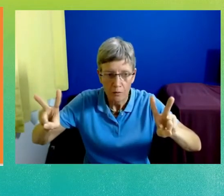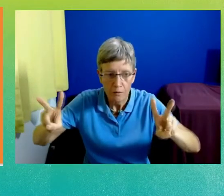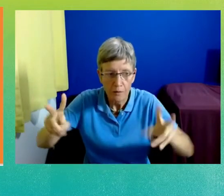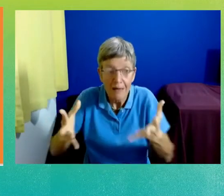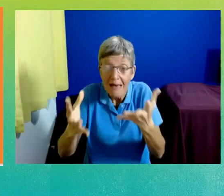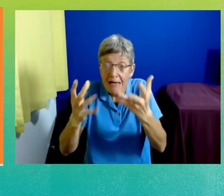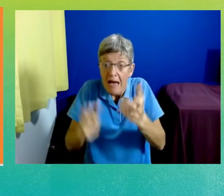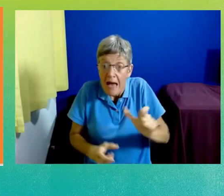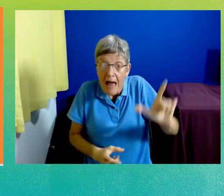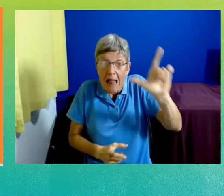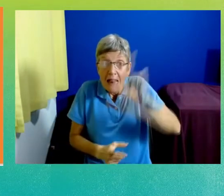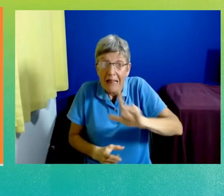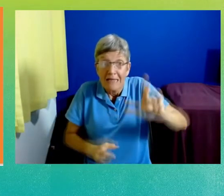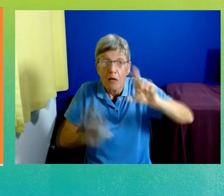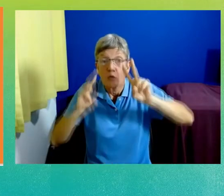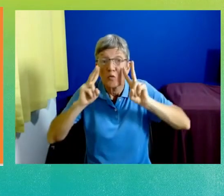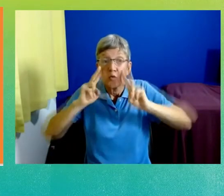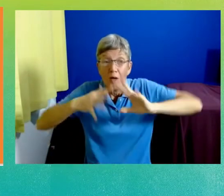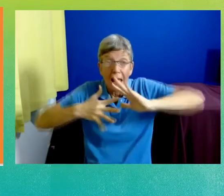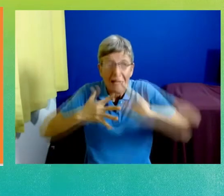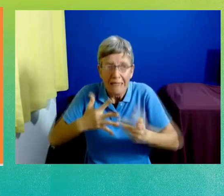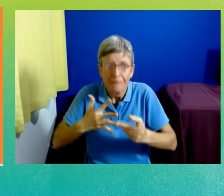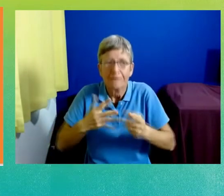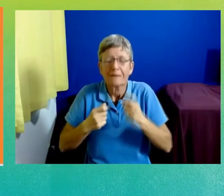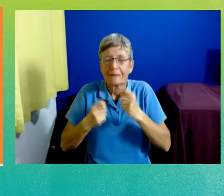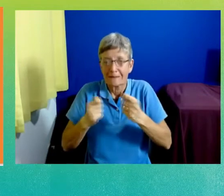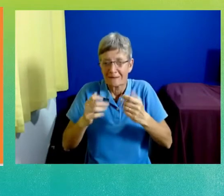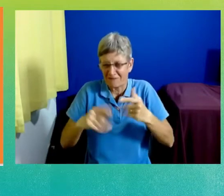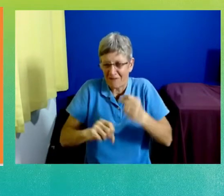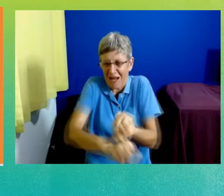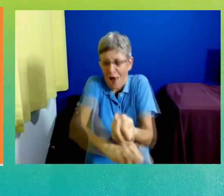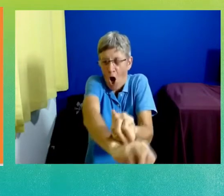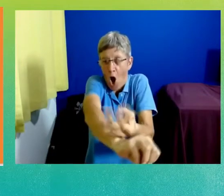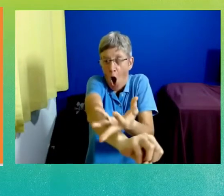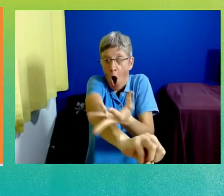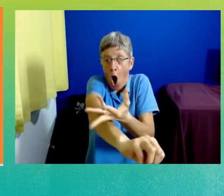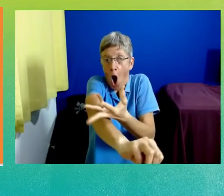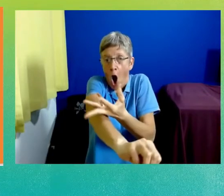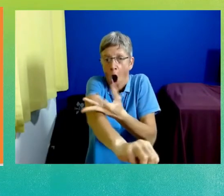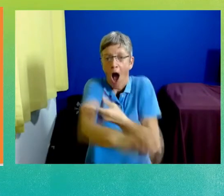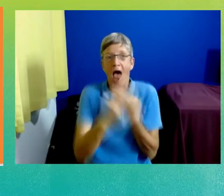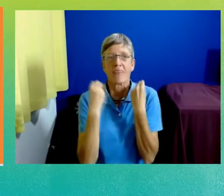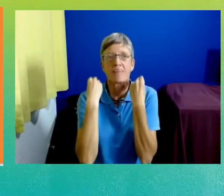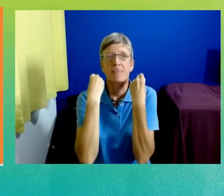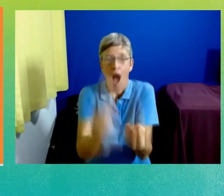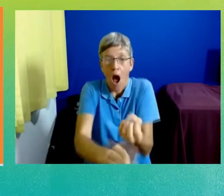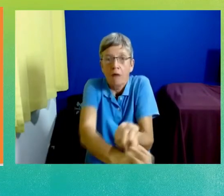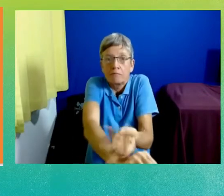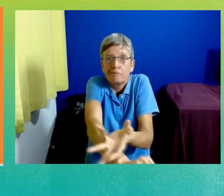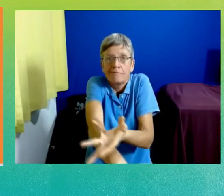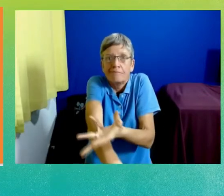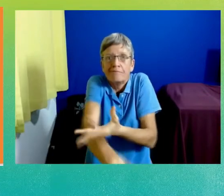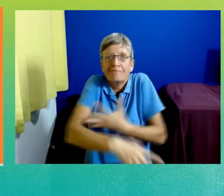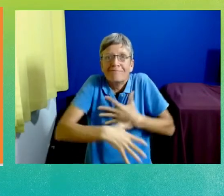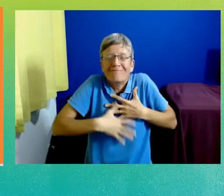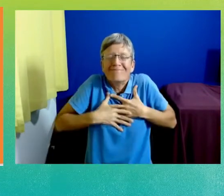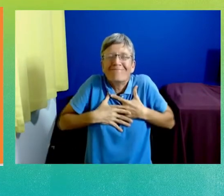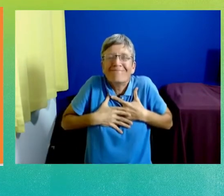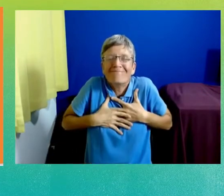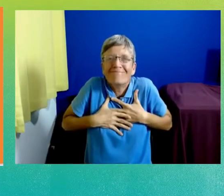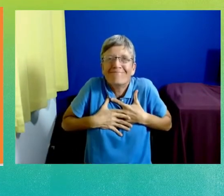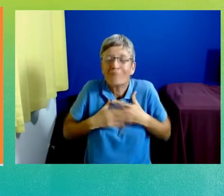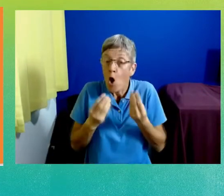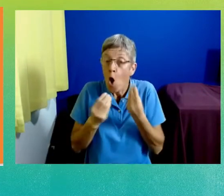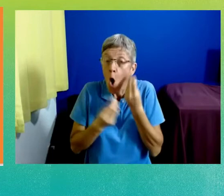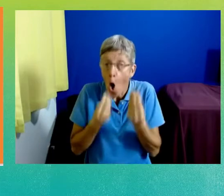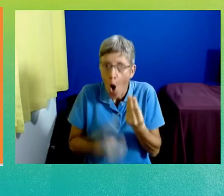Importante, nós já falamos sobre a literatura visual da Libras. Que ela pode trazer e dar